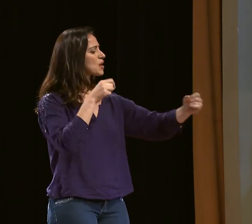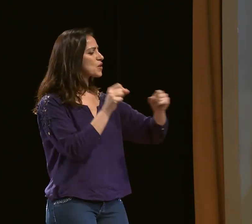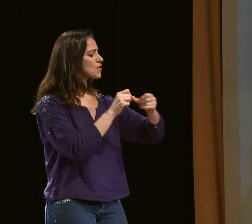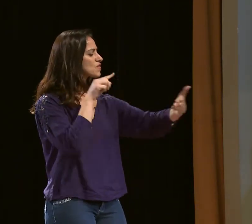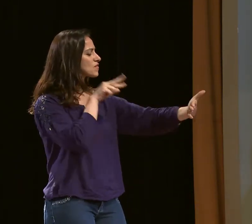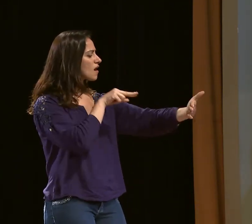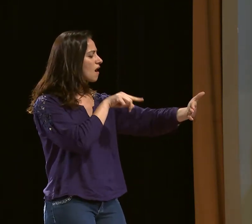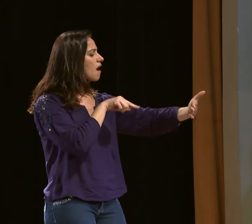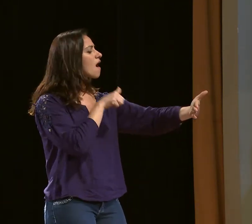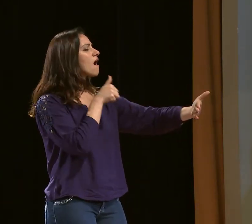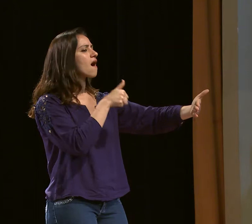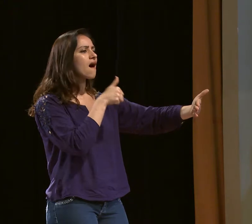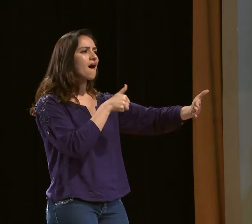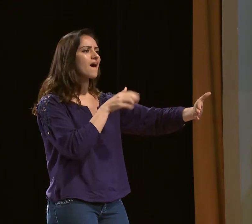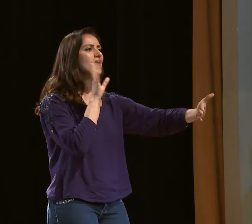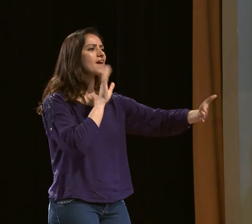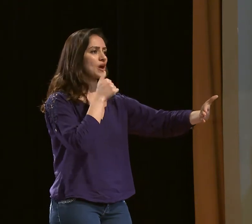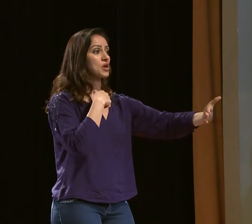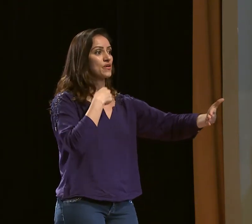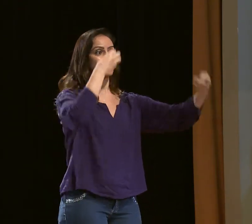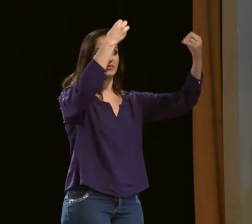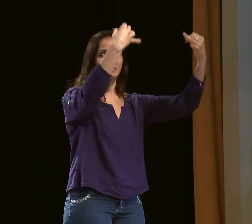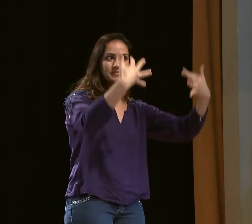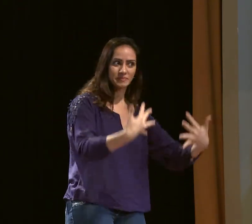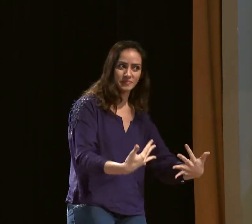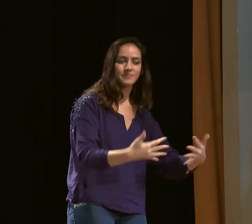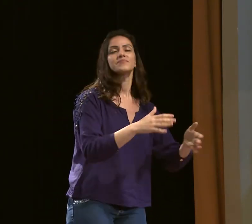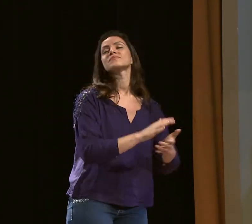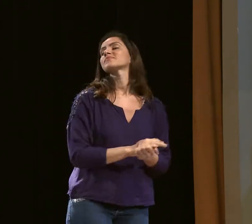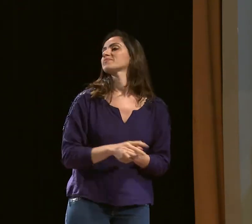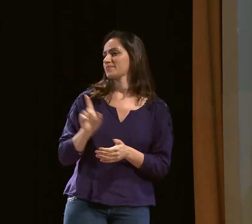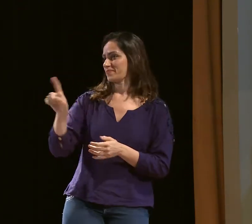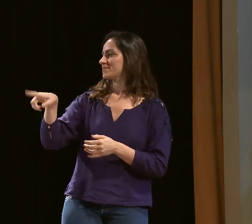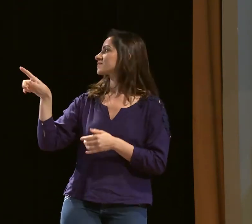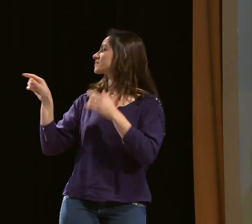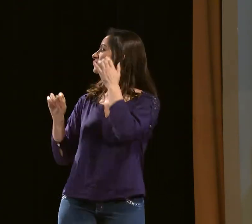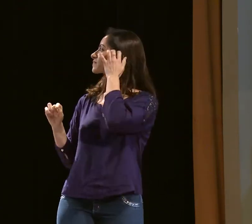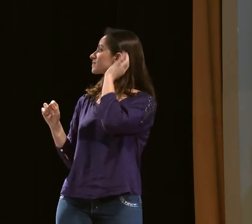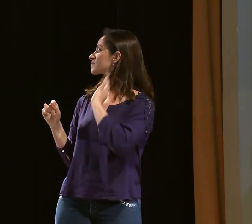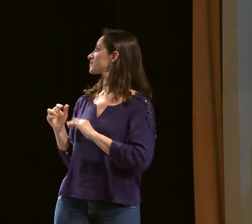fiquei só me comunicando na língua de sinais. E eu via, realmente, que era bem legal essa experiência. E no livro também falava sobre isso. E eu